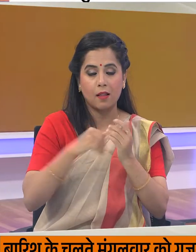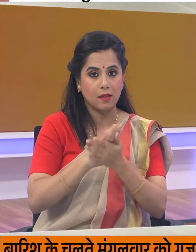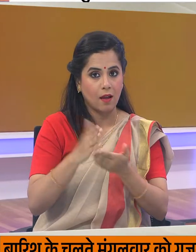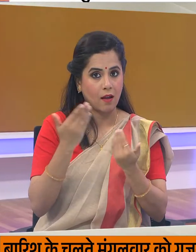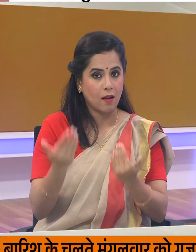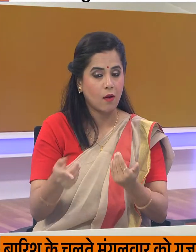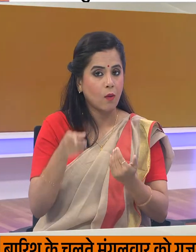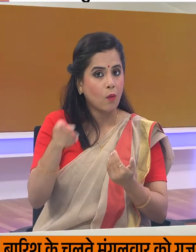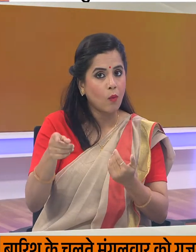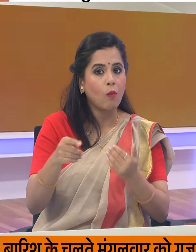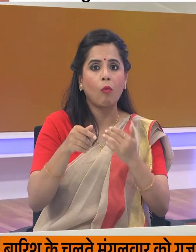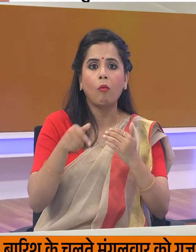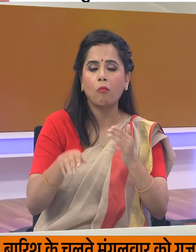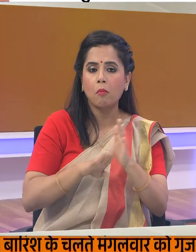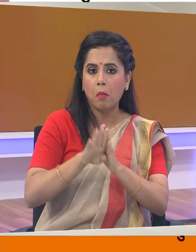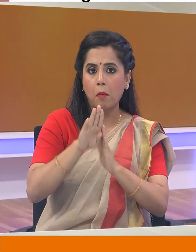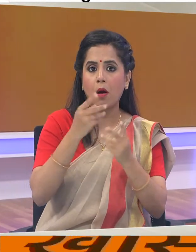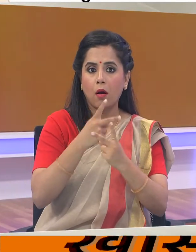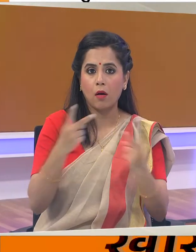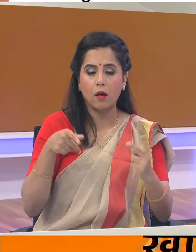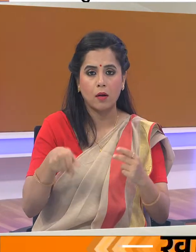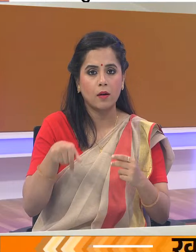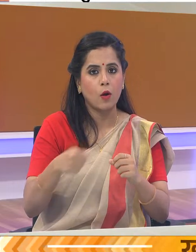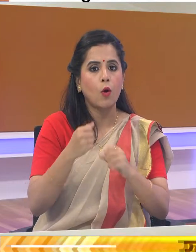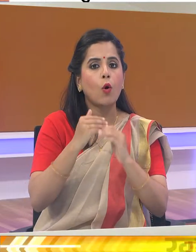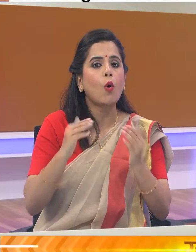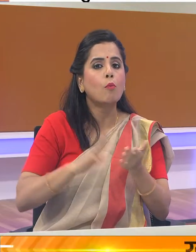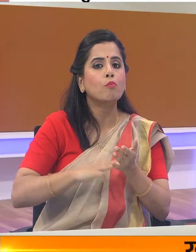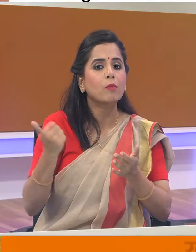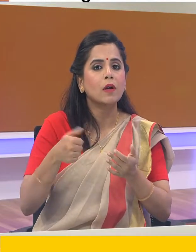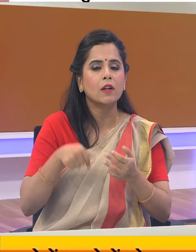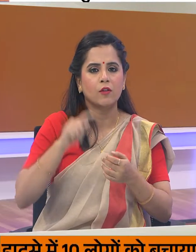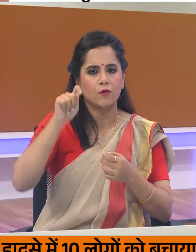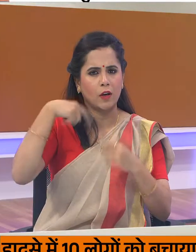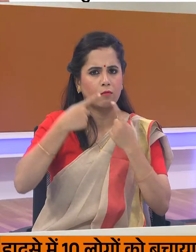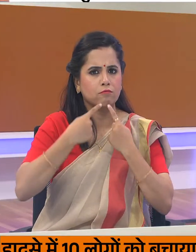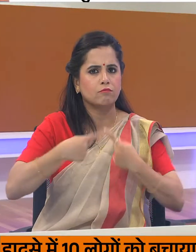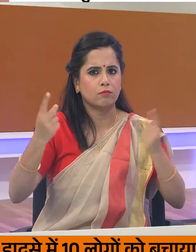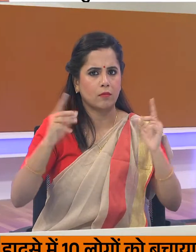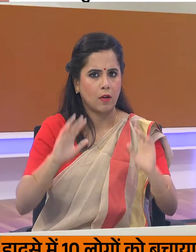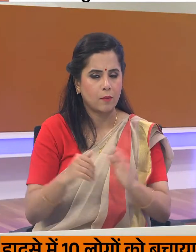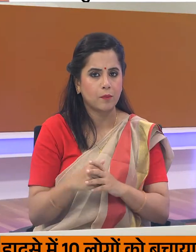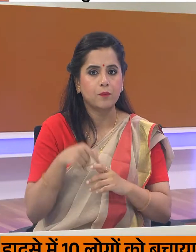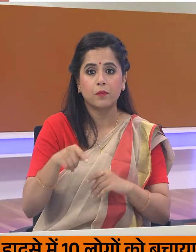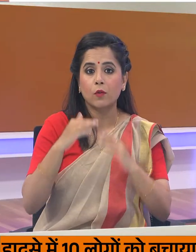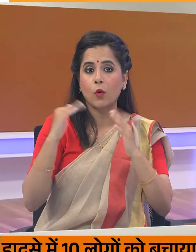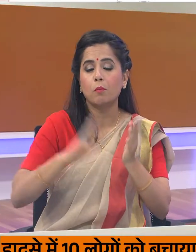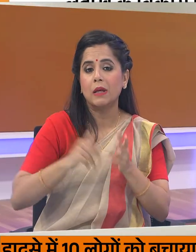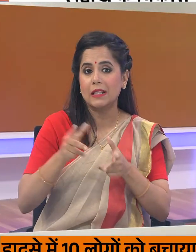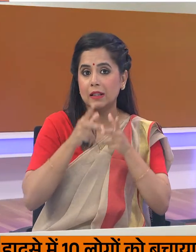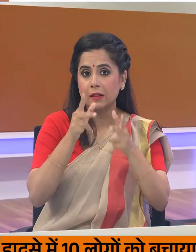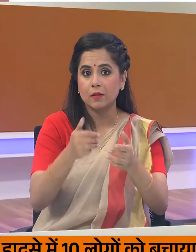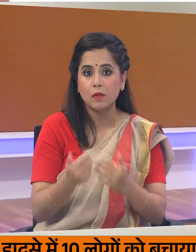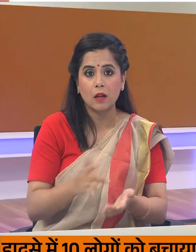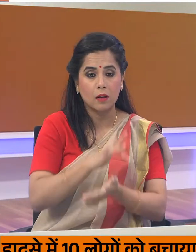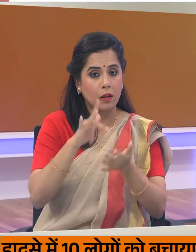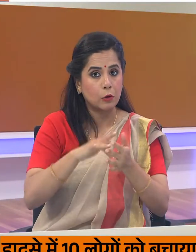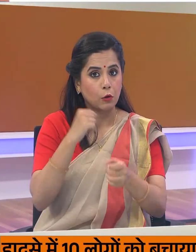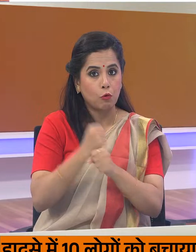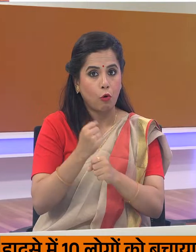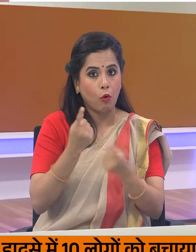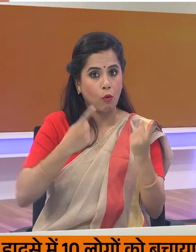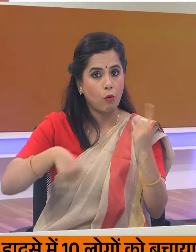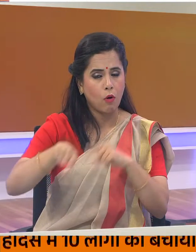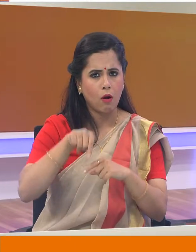लद्दाख में हुए विकास कार्यों पर गृह मंत्रालय ने एक वीडियो जारी किया है। गृह मंत्रालय ने कहा कि केंद्र सरकार